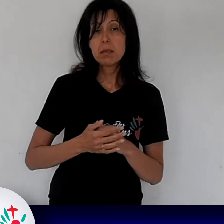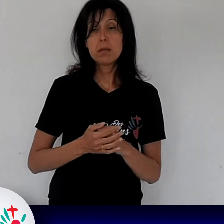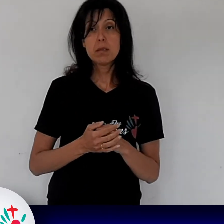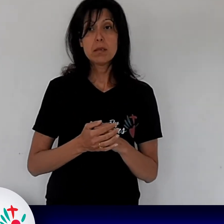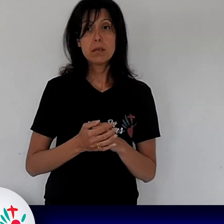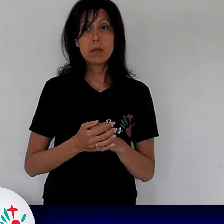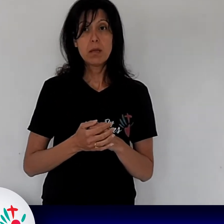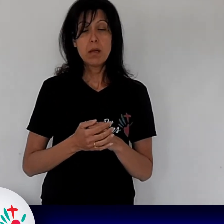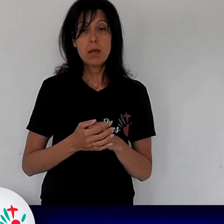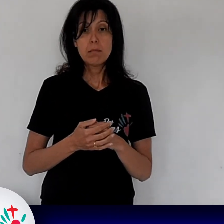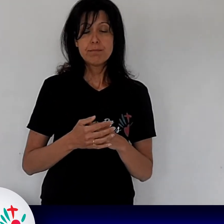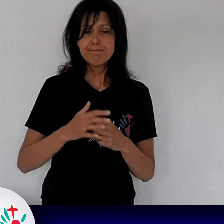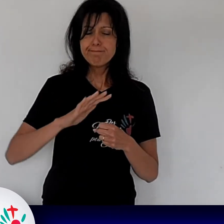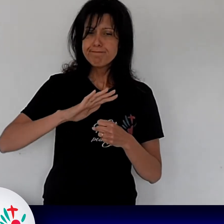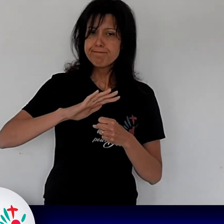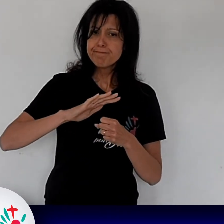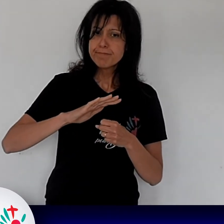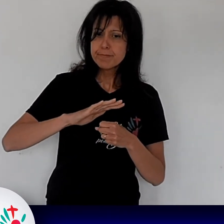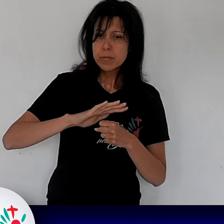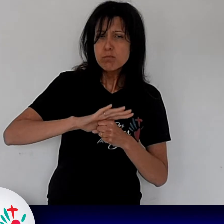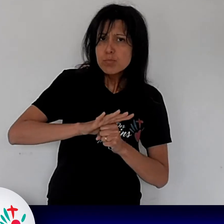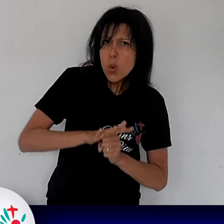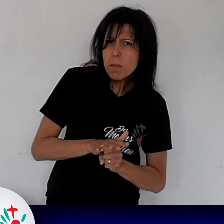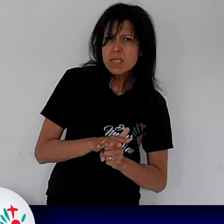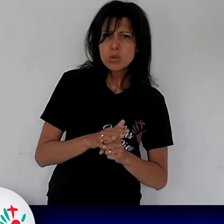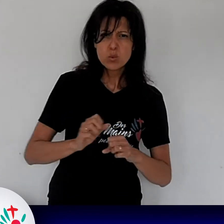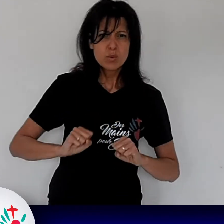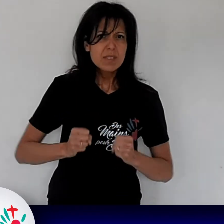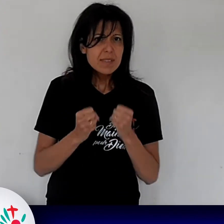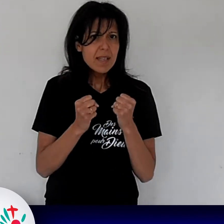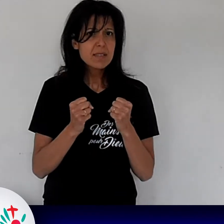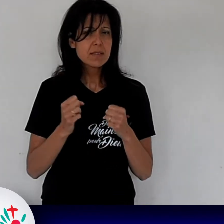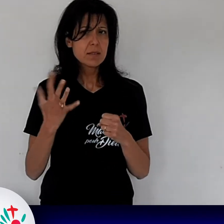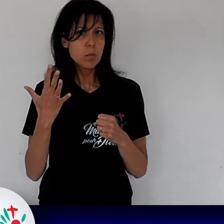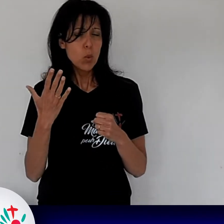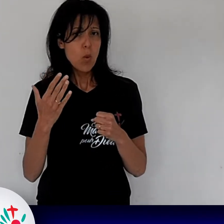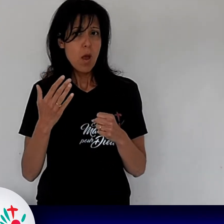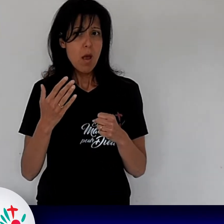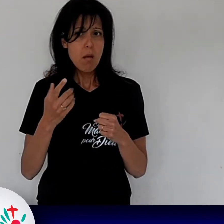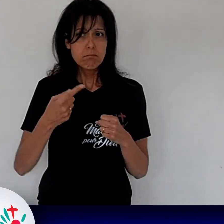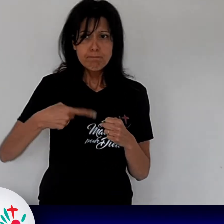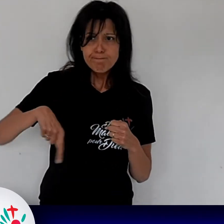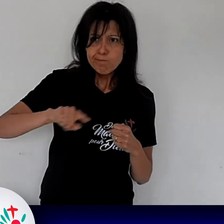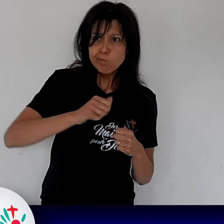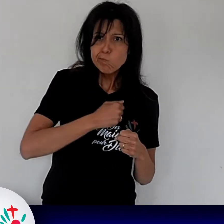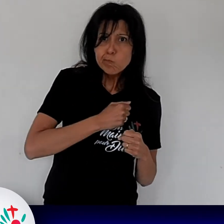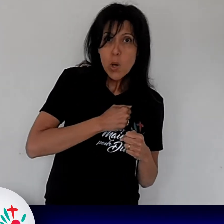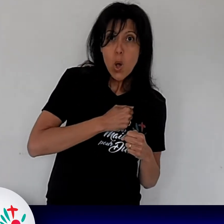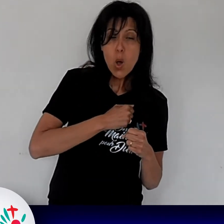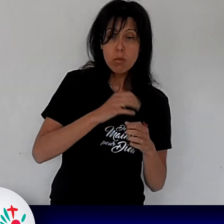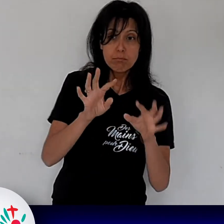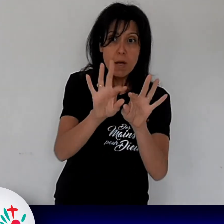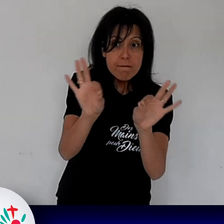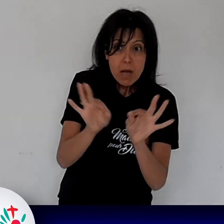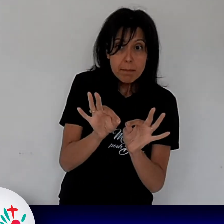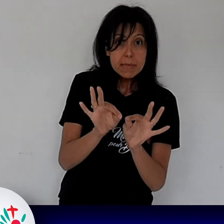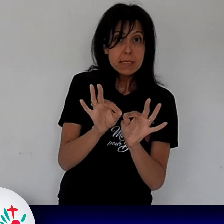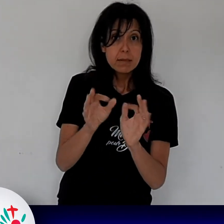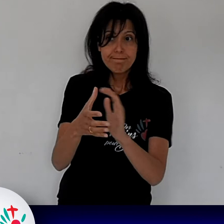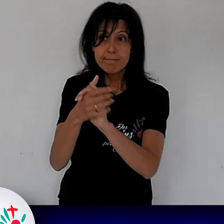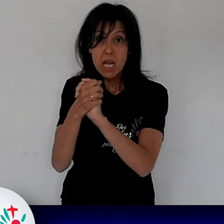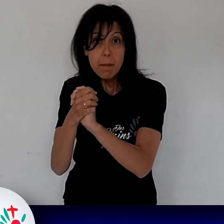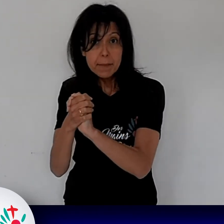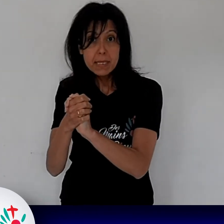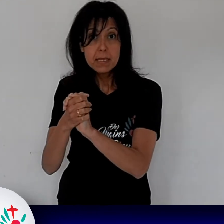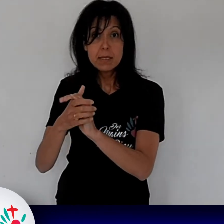moments d'oppression, de stress à cause que nous avons peur pour notre famille, pour nos amis, pour notre Église, pour les membres de notre